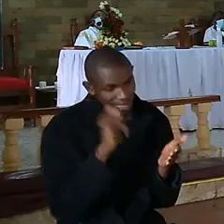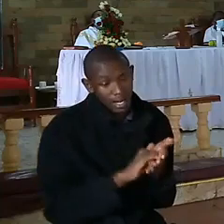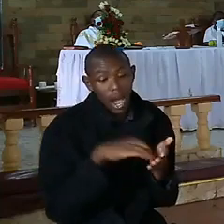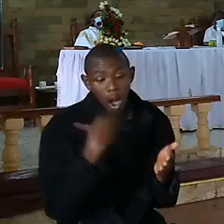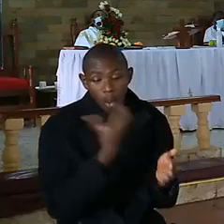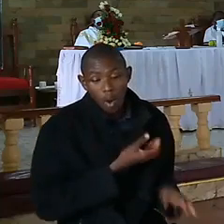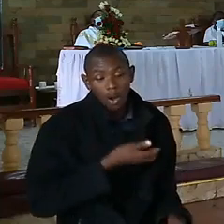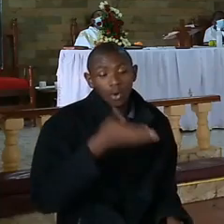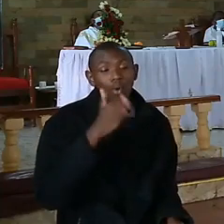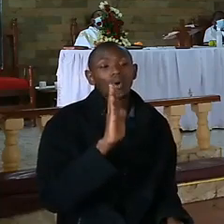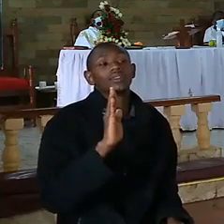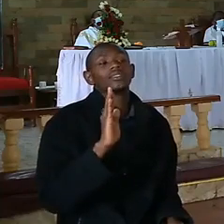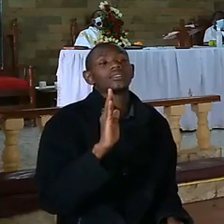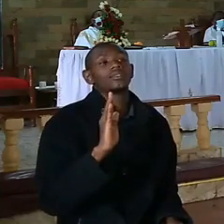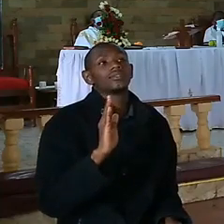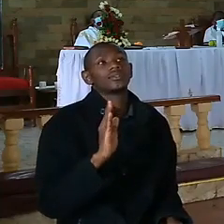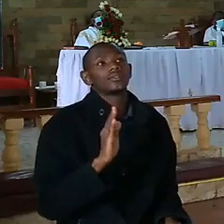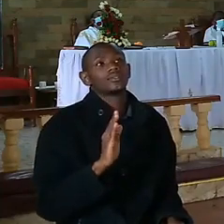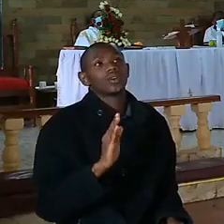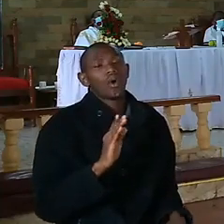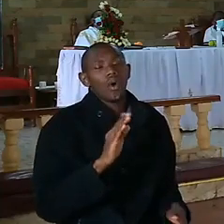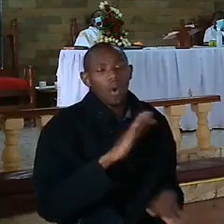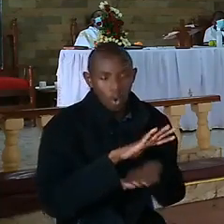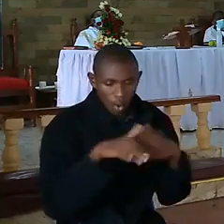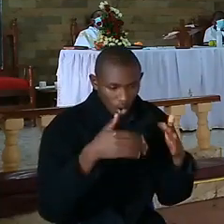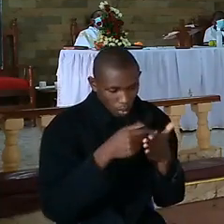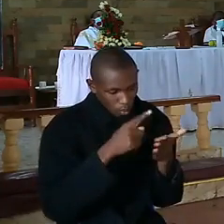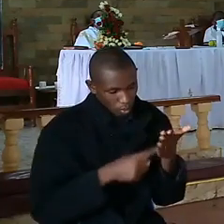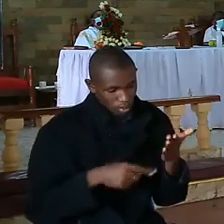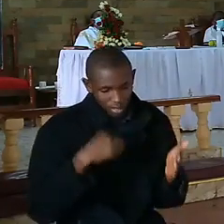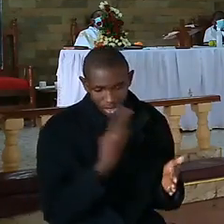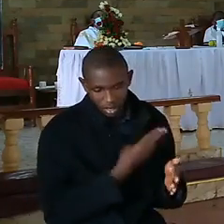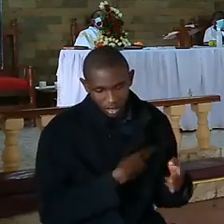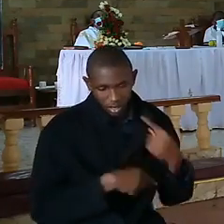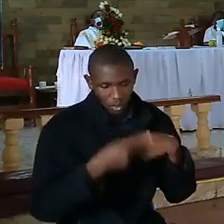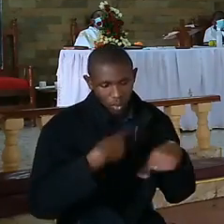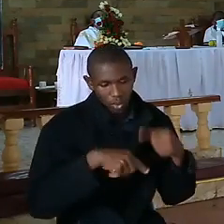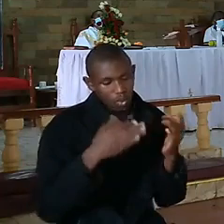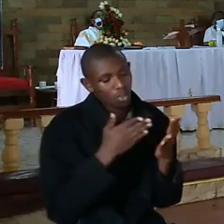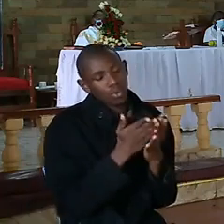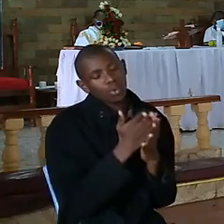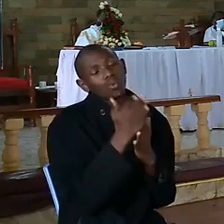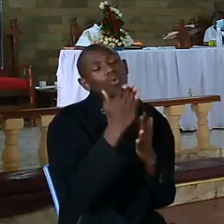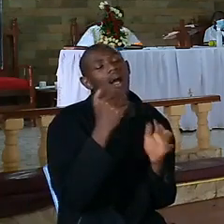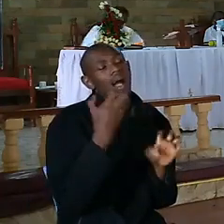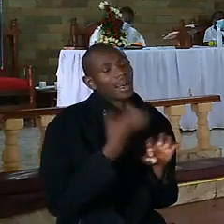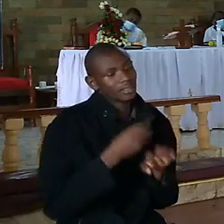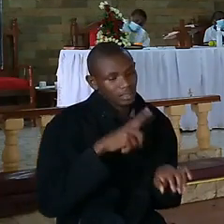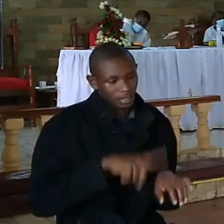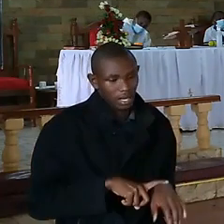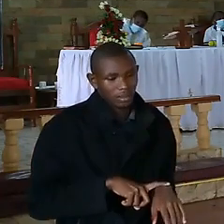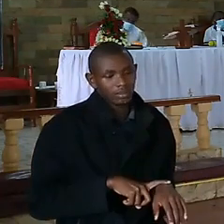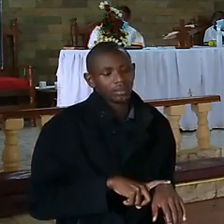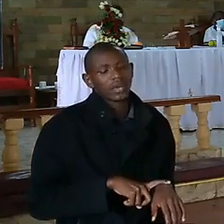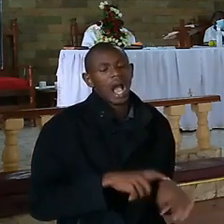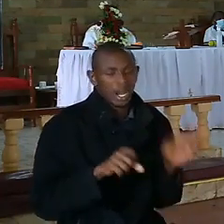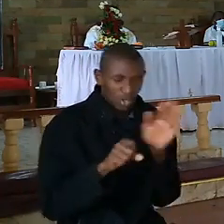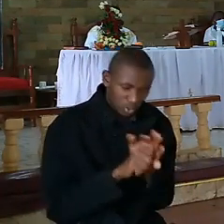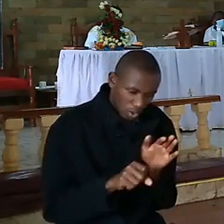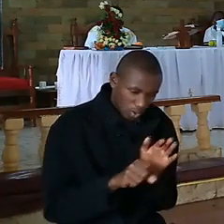is concerned kuri maundu maria turagerera no nakorwo no tugerere ihinda iritu mathaa maingi